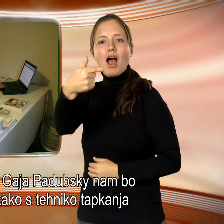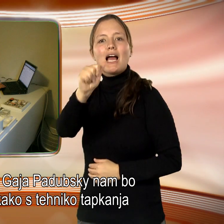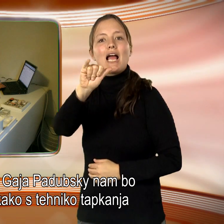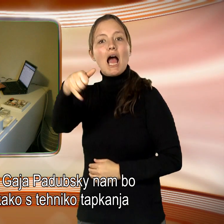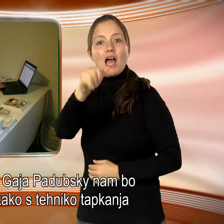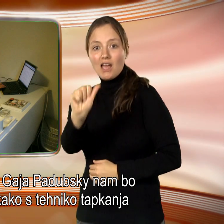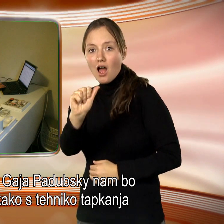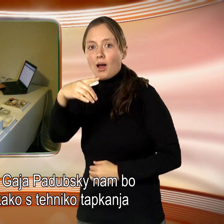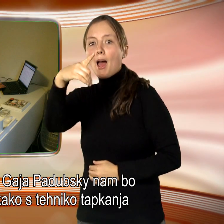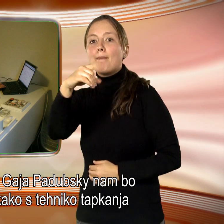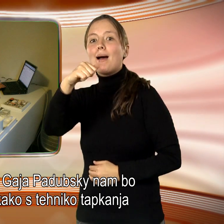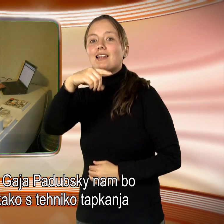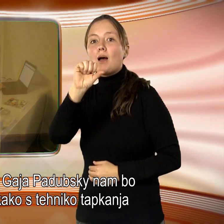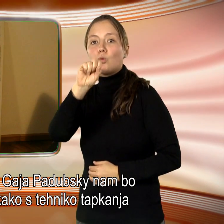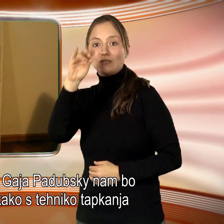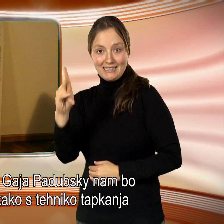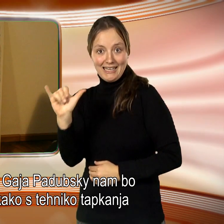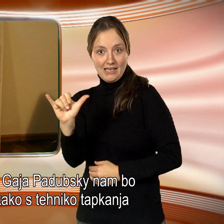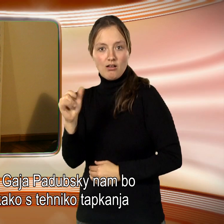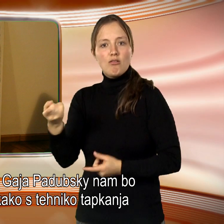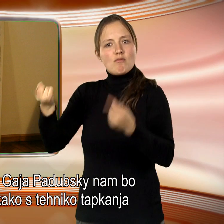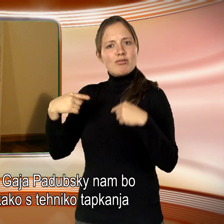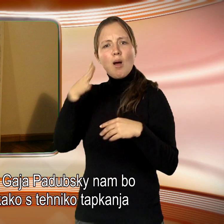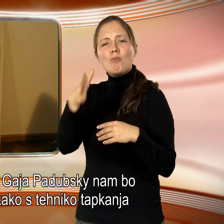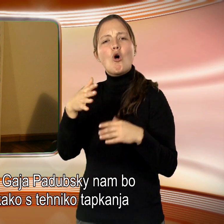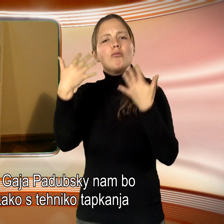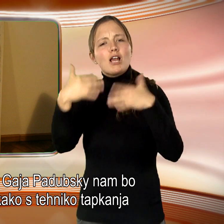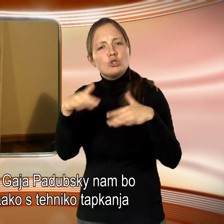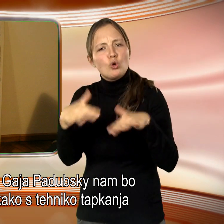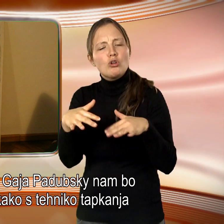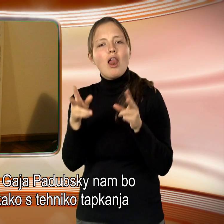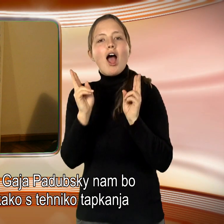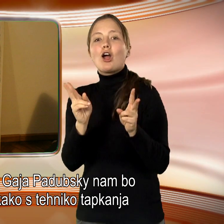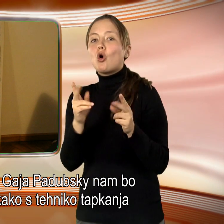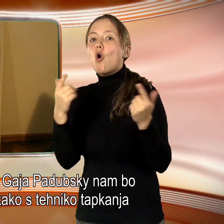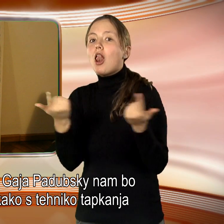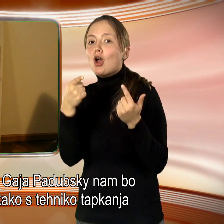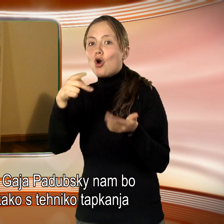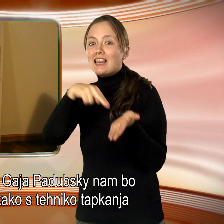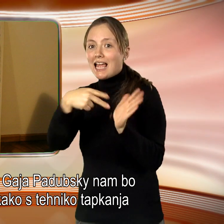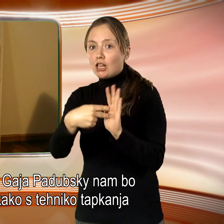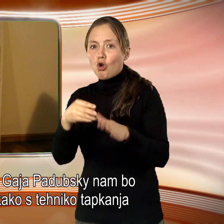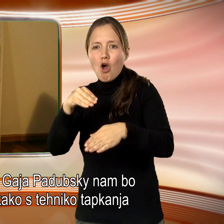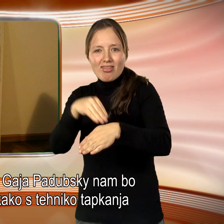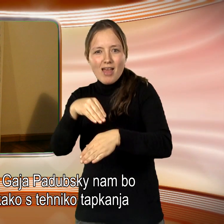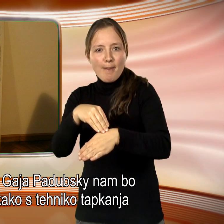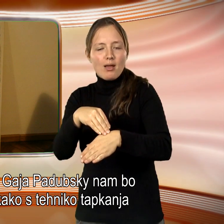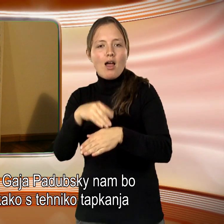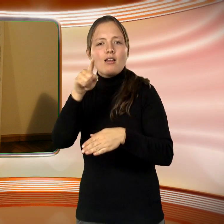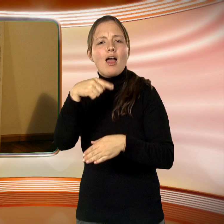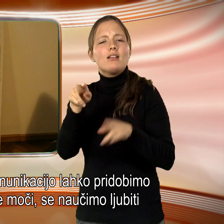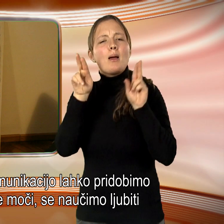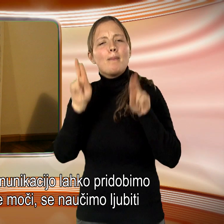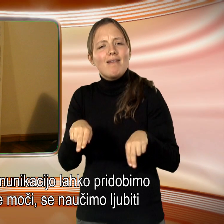Terapevtka Gaja Padubski nam bo razložila, kako s tehniko tapkanja in pravilno komunikacijo lahko pridobimo